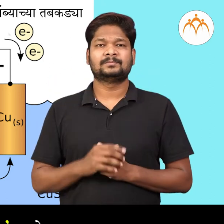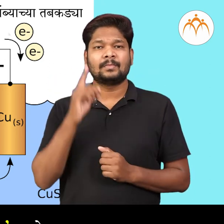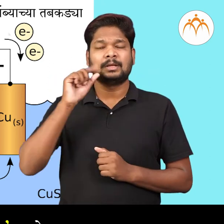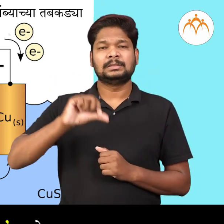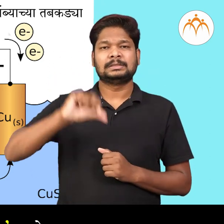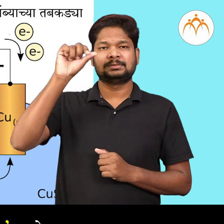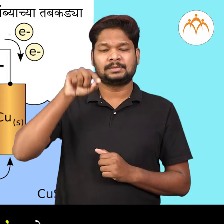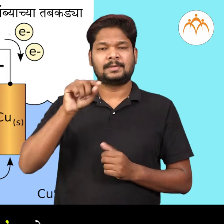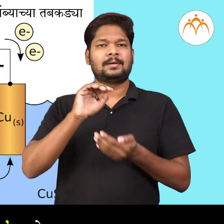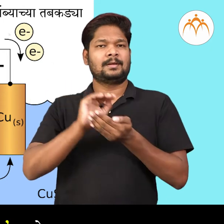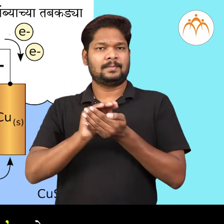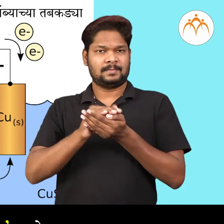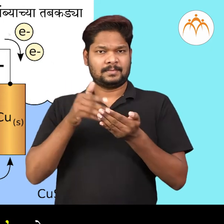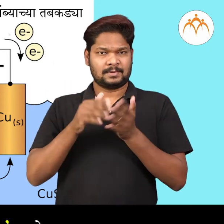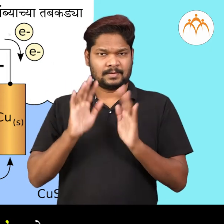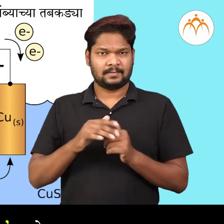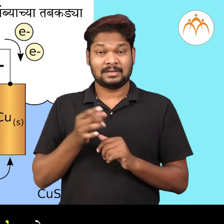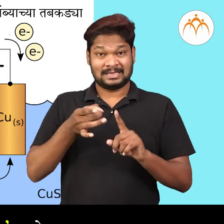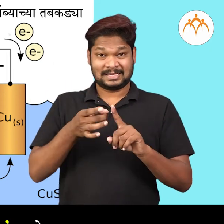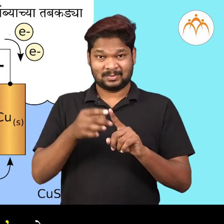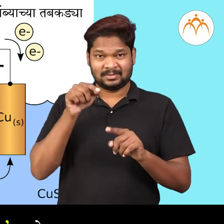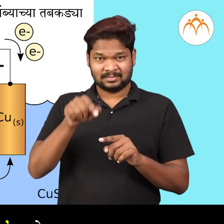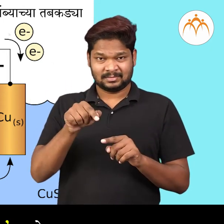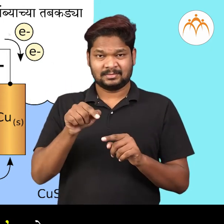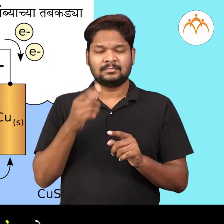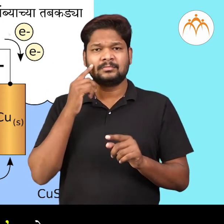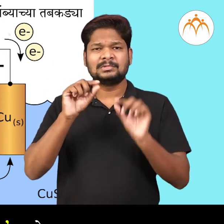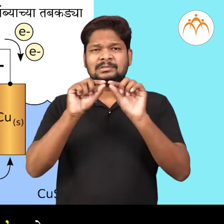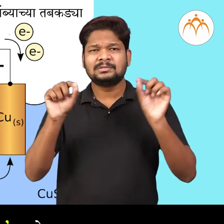धातु चप्पल ना इलेक्ट्रॉनिक